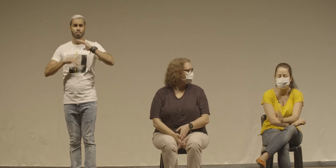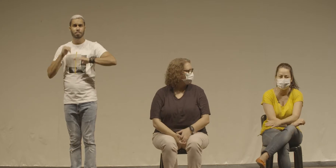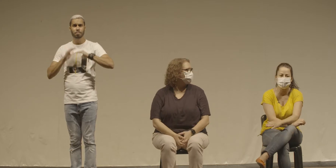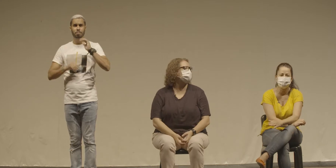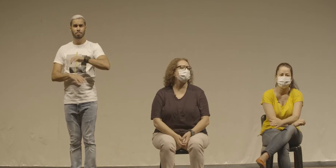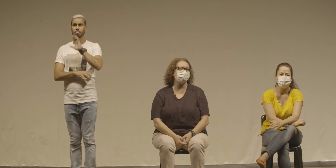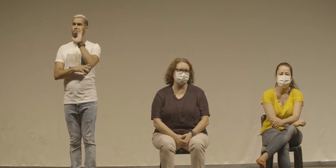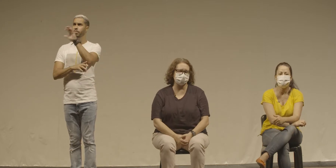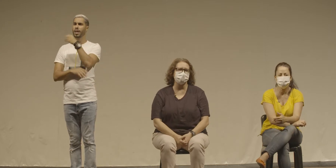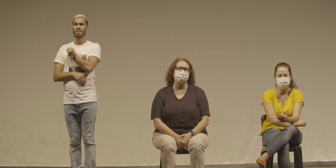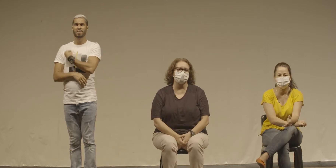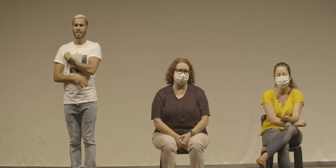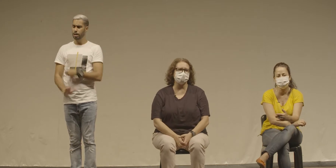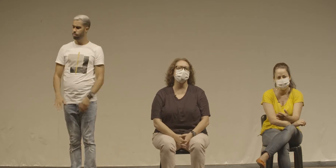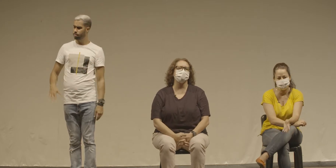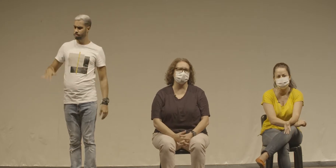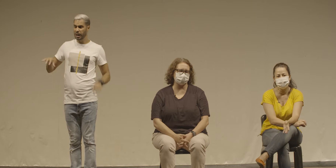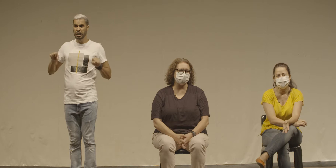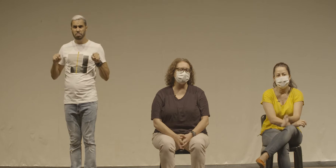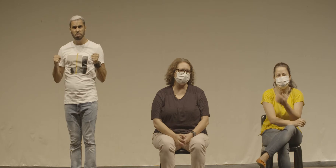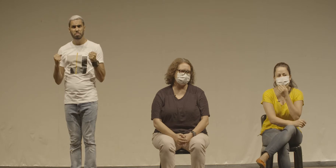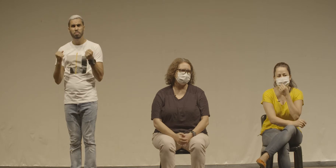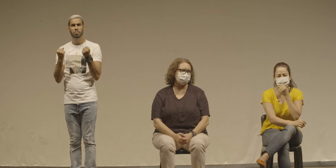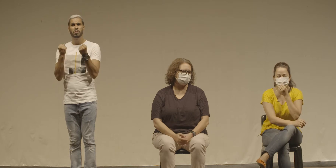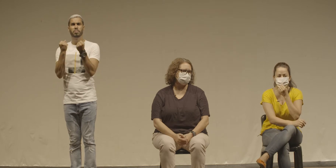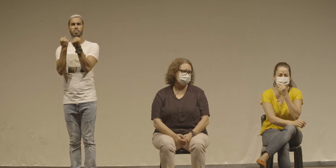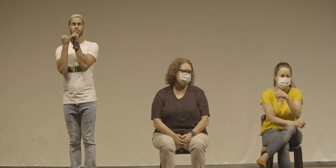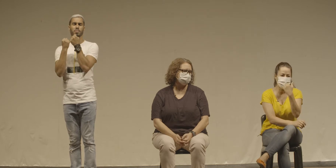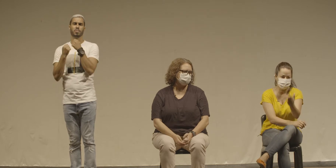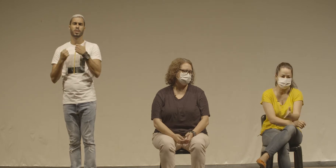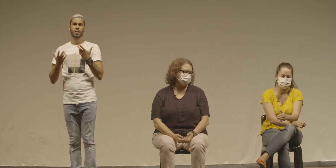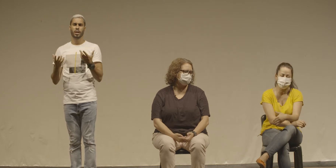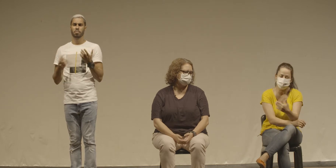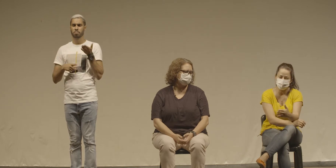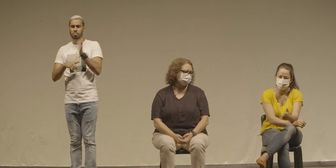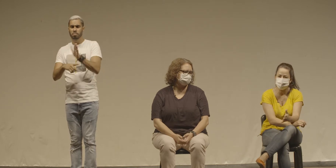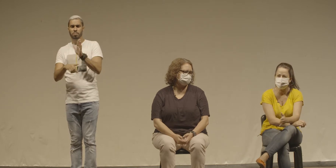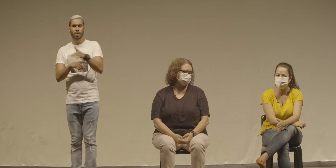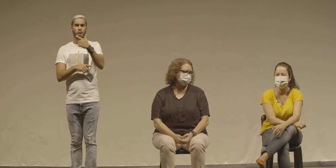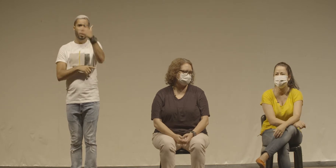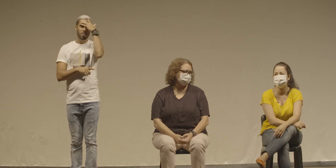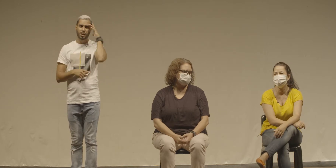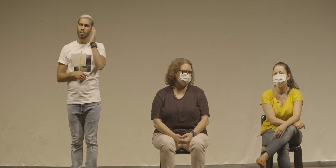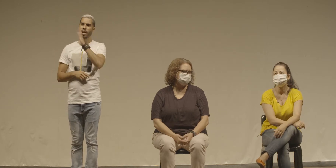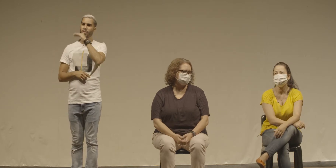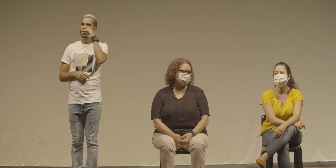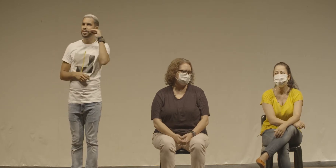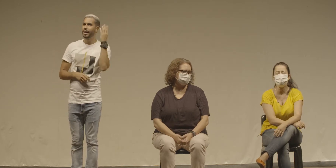vida inteira se dedicando à formação de outras pessoas, adolescentes e